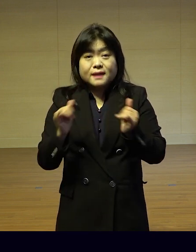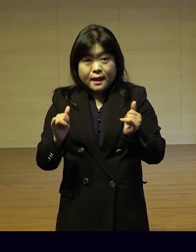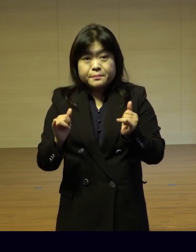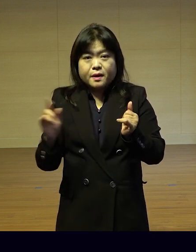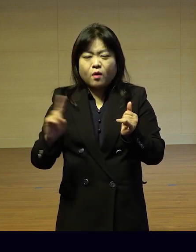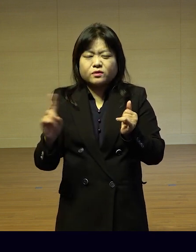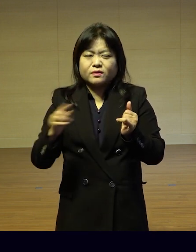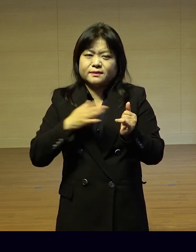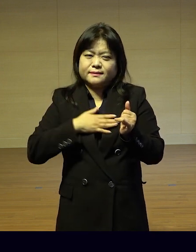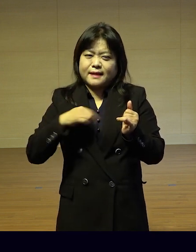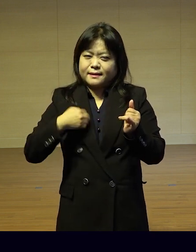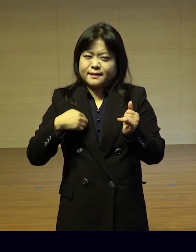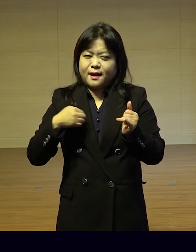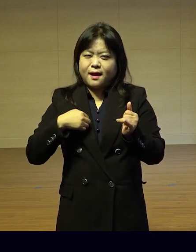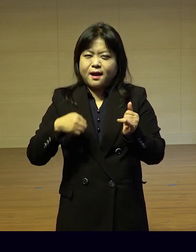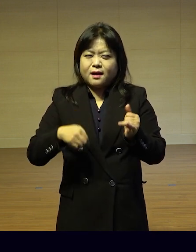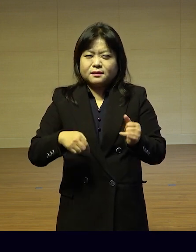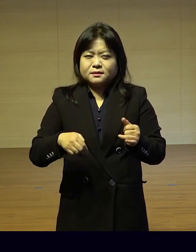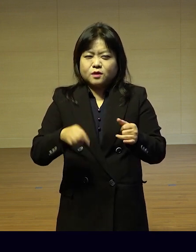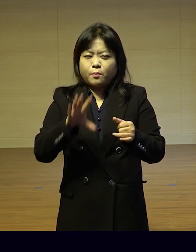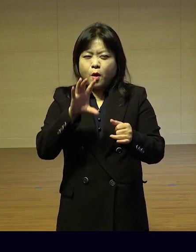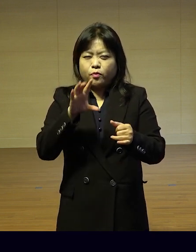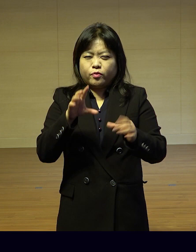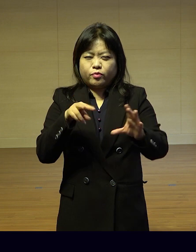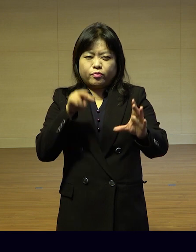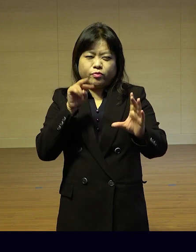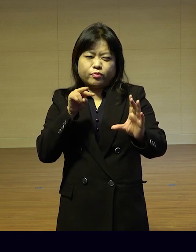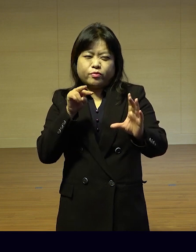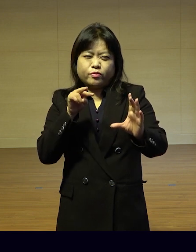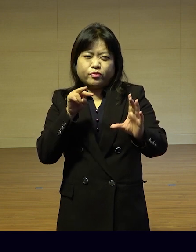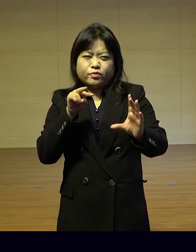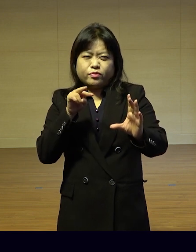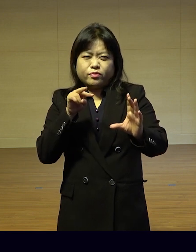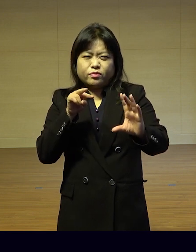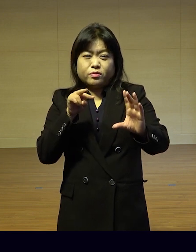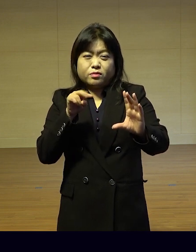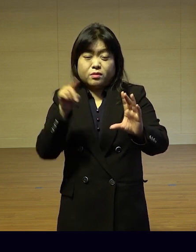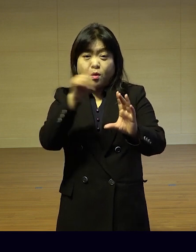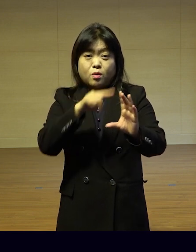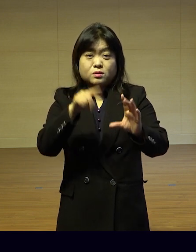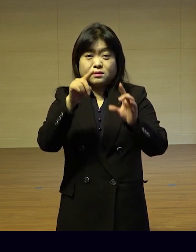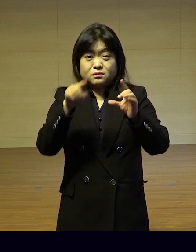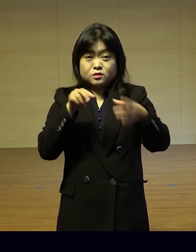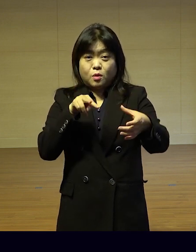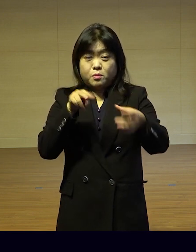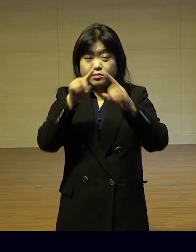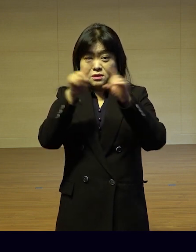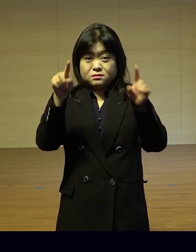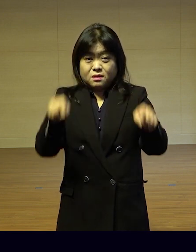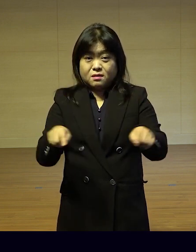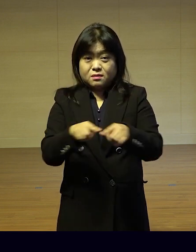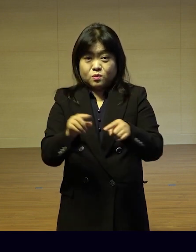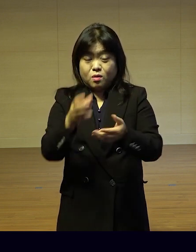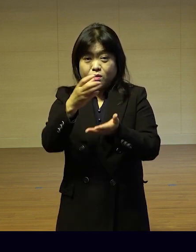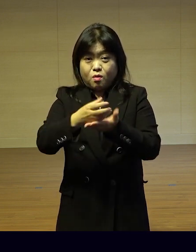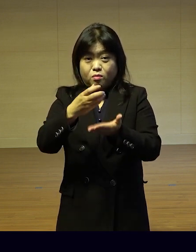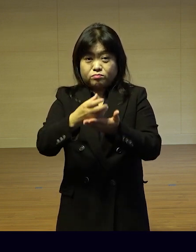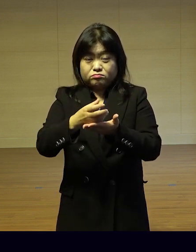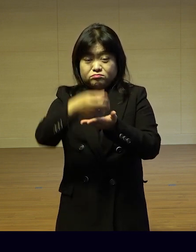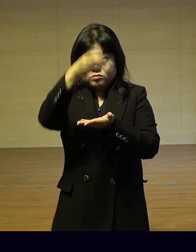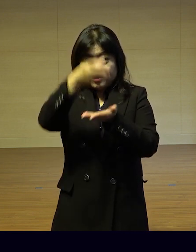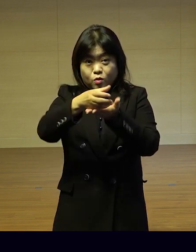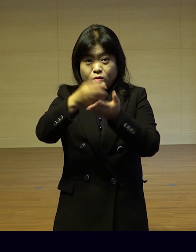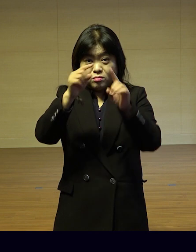또는 자기가 정면에서만 그 대상을 바라봤을 때는 이것은 직사각형 모양이다, 이렇게 판단을 내릴 수